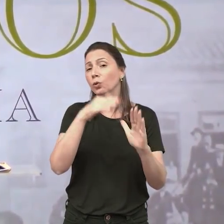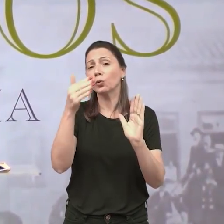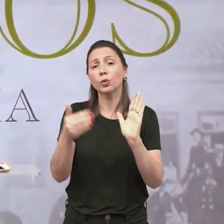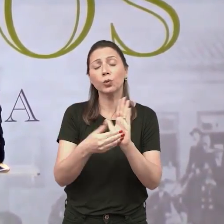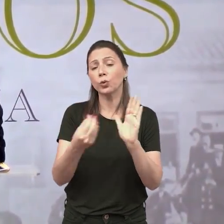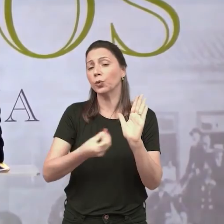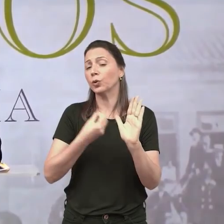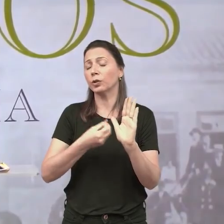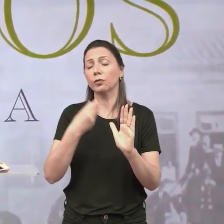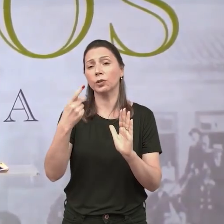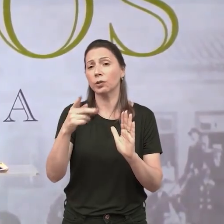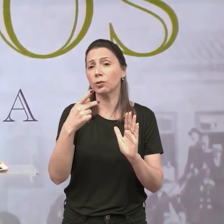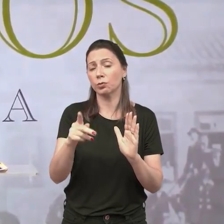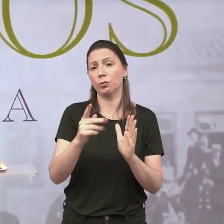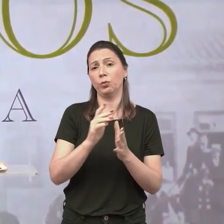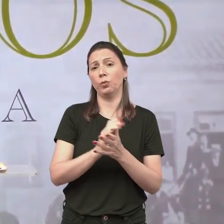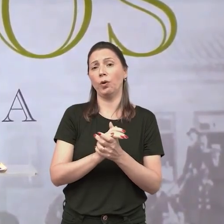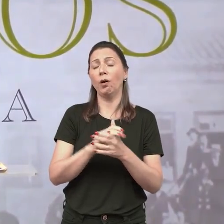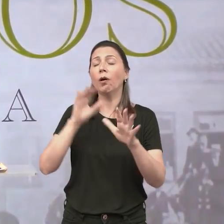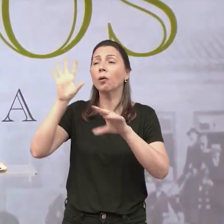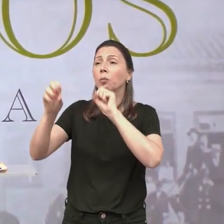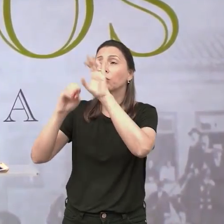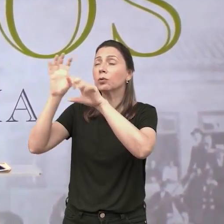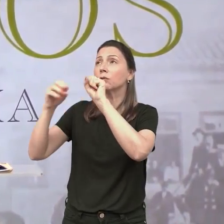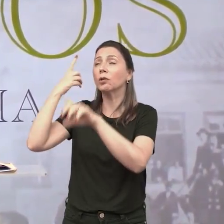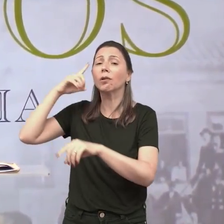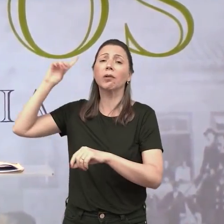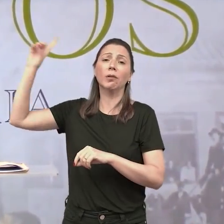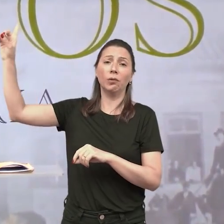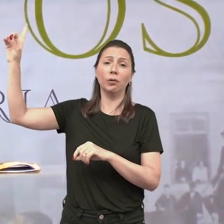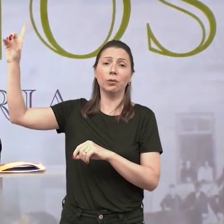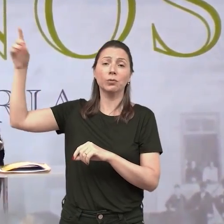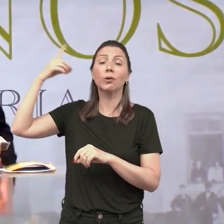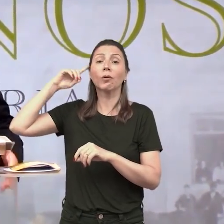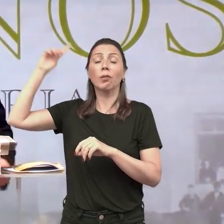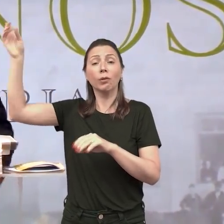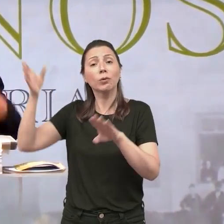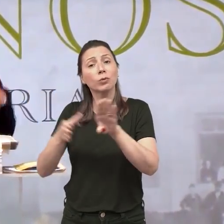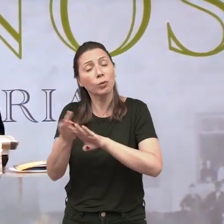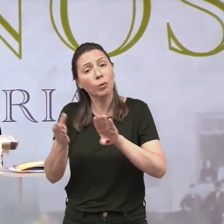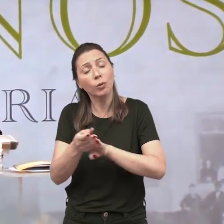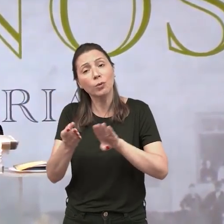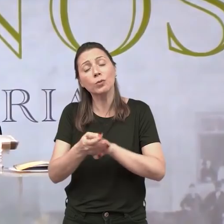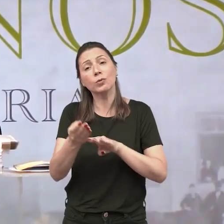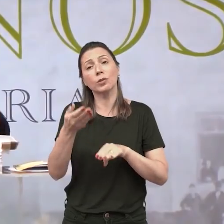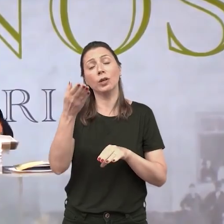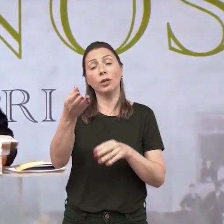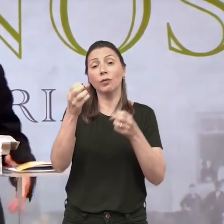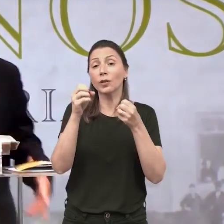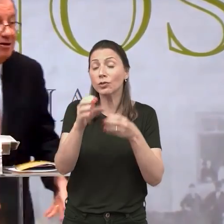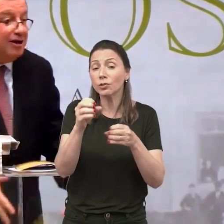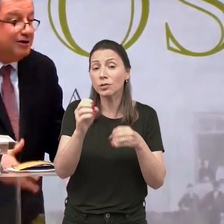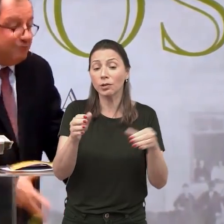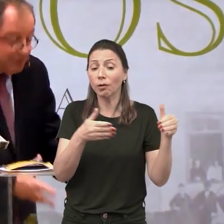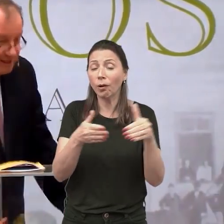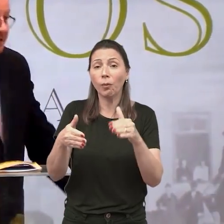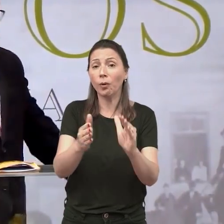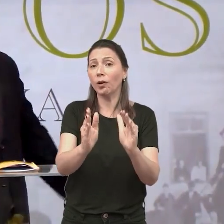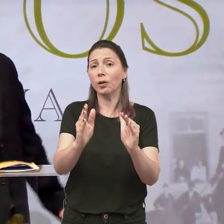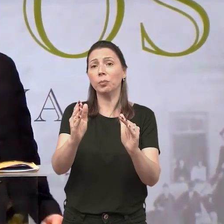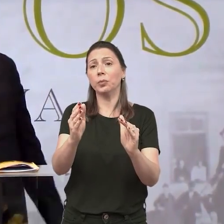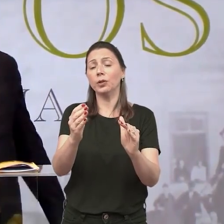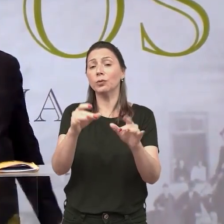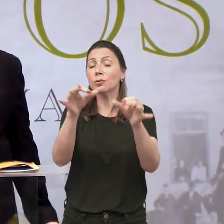Busque a presença dEle. Sob as minhas vistas, te darei o quê? Conselho. Eu vou te ensinar, você vai caminhar comigo, e eu vou